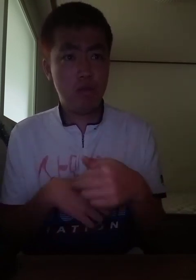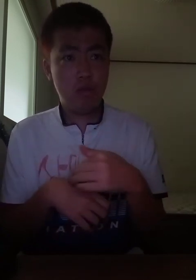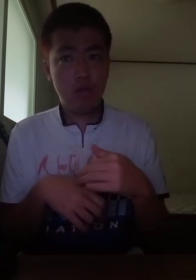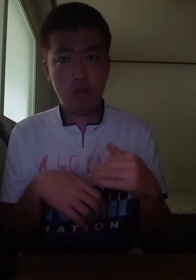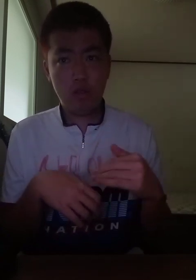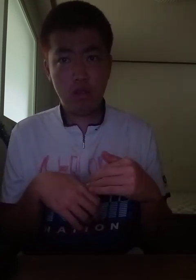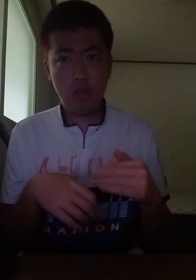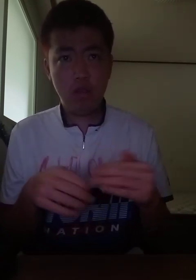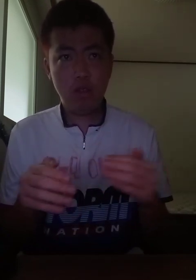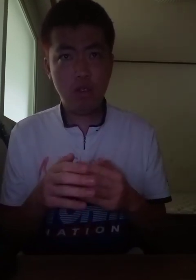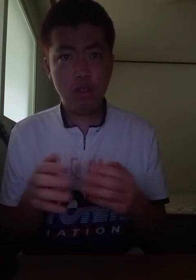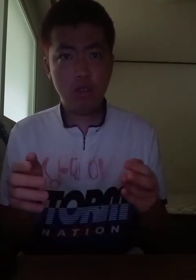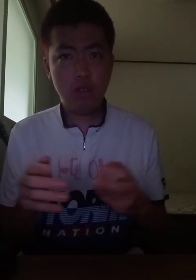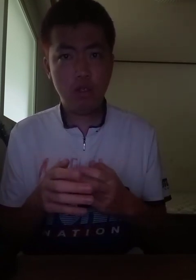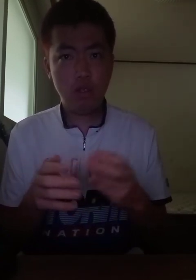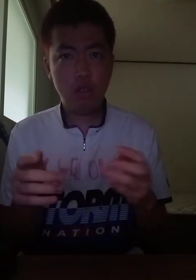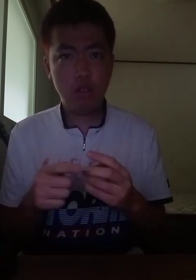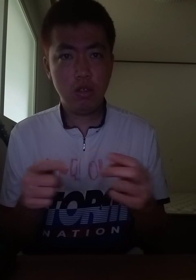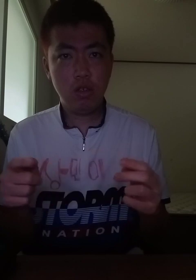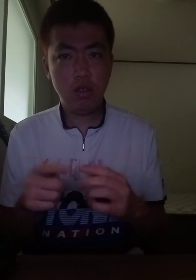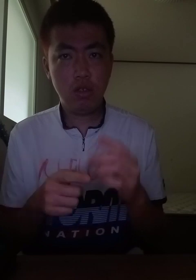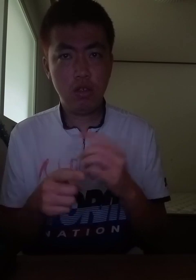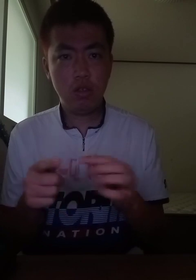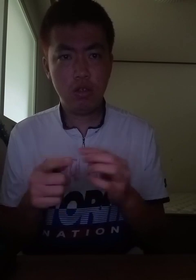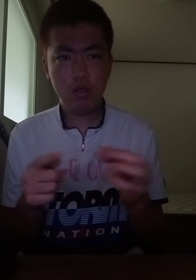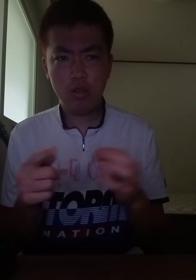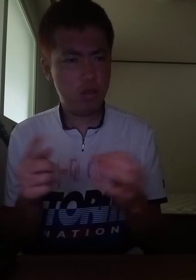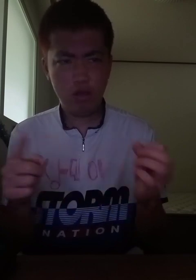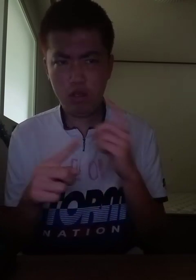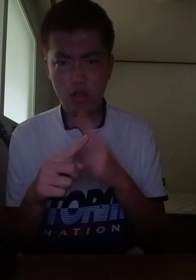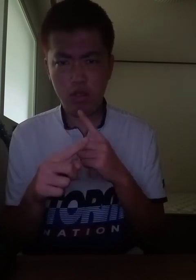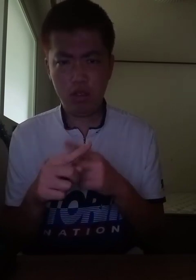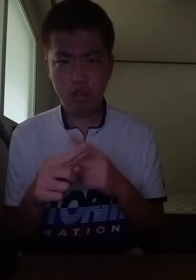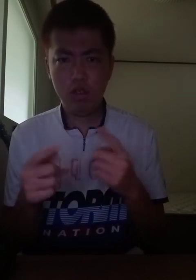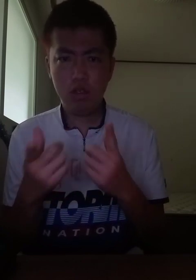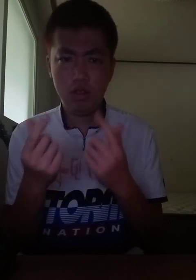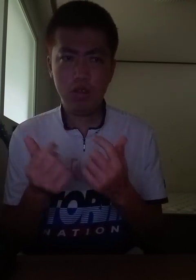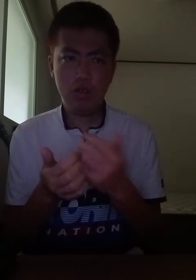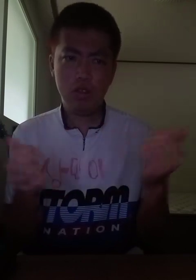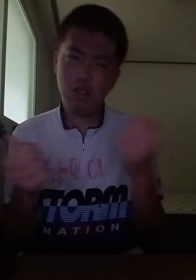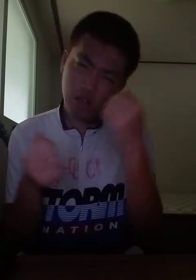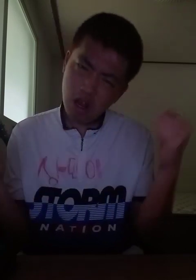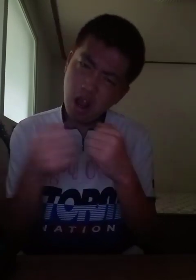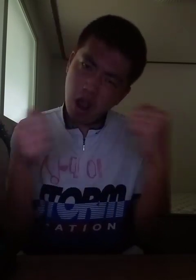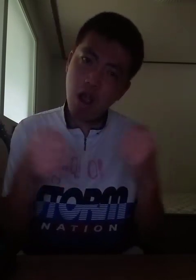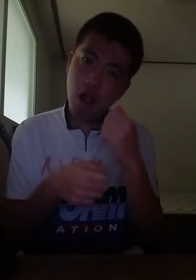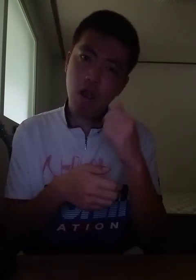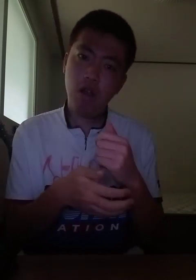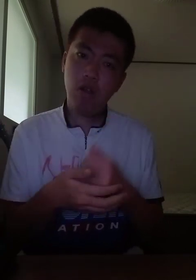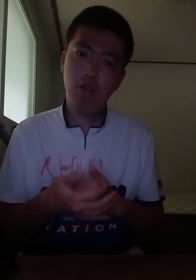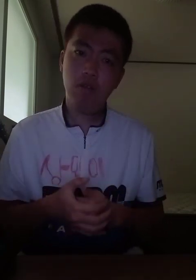수밖에 없는데 정류장조차 이렇게 잘 구비가 안 돼 있으니까 칠 뻔한 적도 많고. 이곳은 후촌